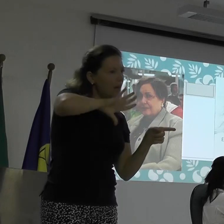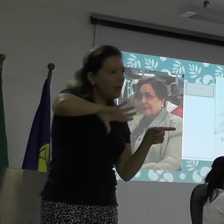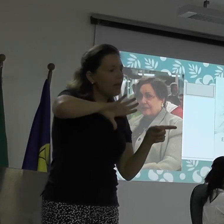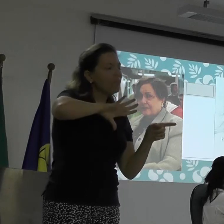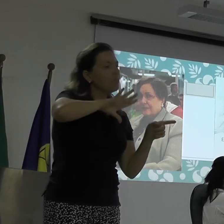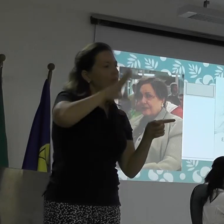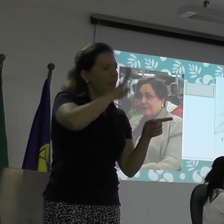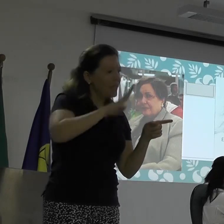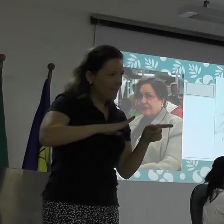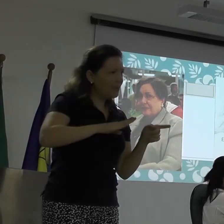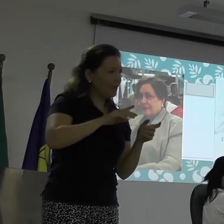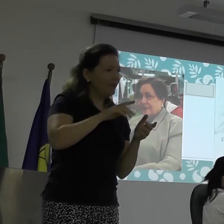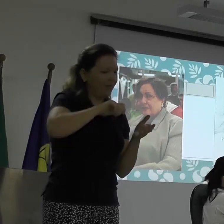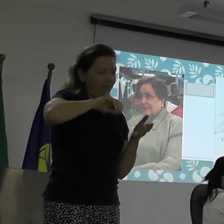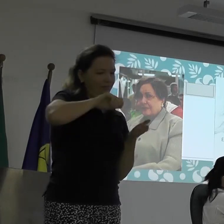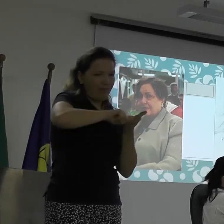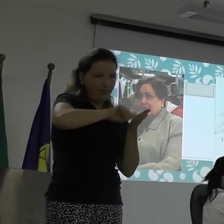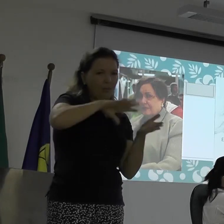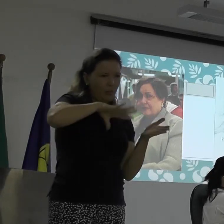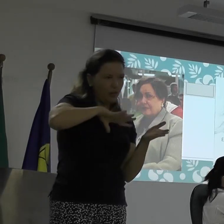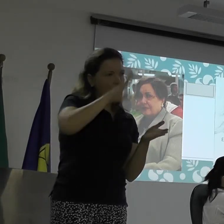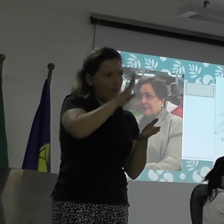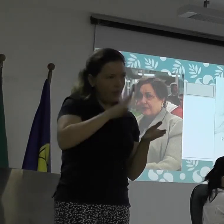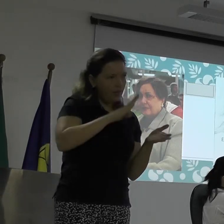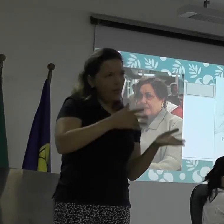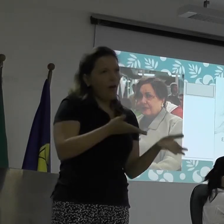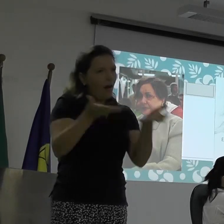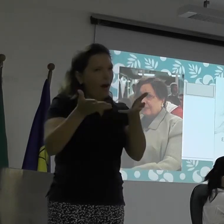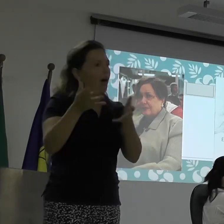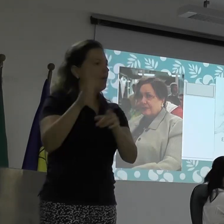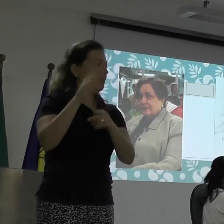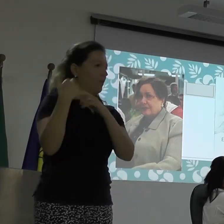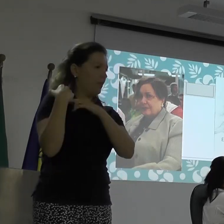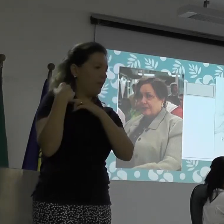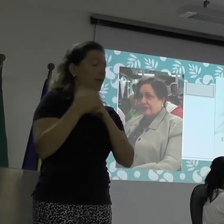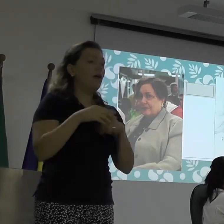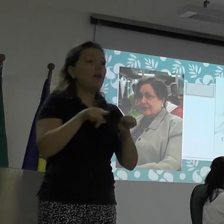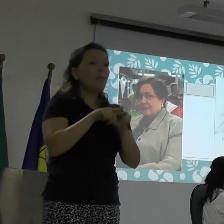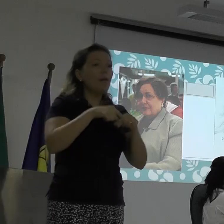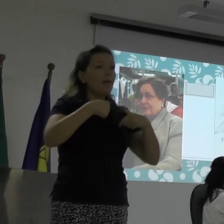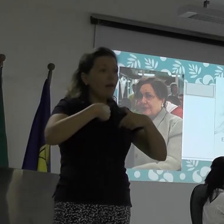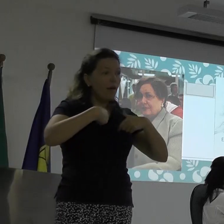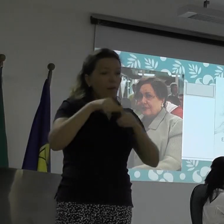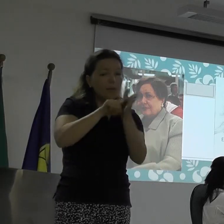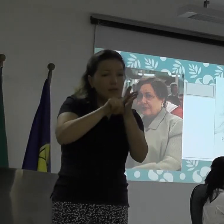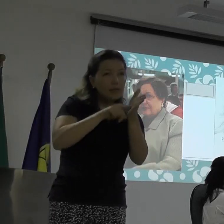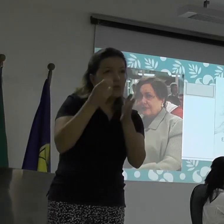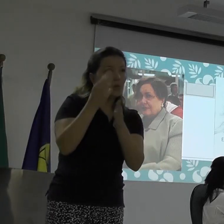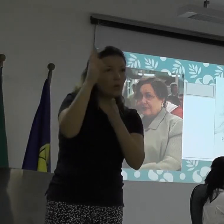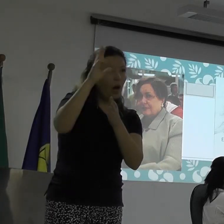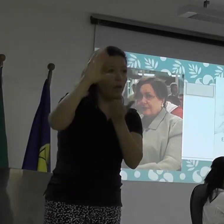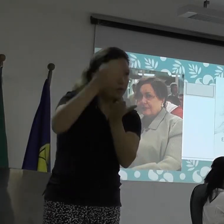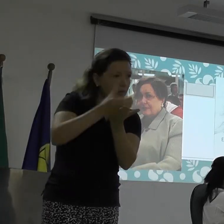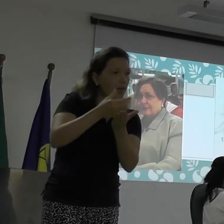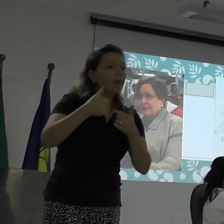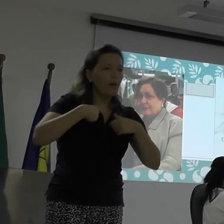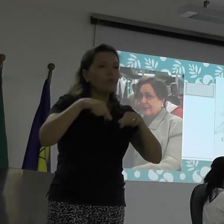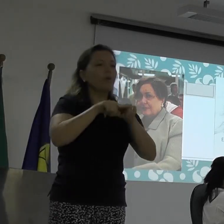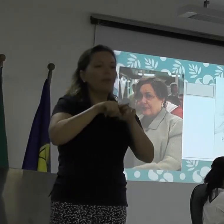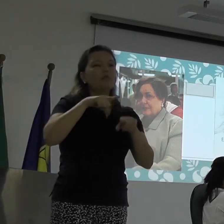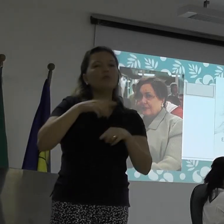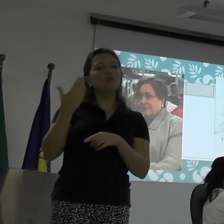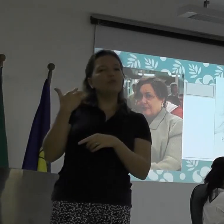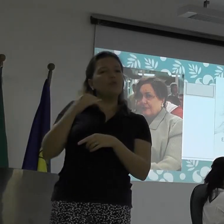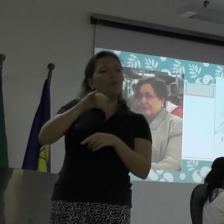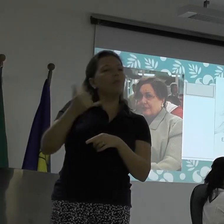para reescrever nossa história cultural. Também eu, na ocasião da minha pesquisa de doutorado, tive a